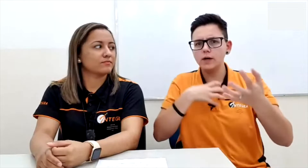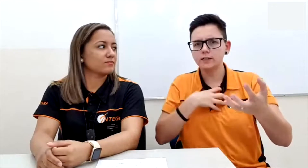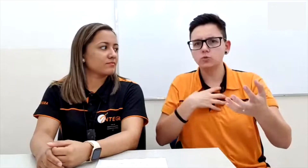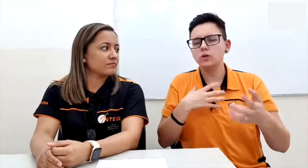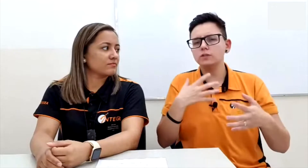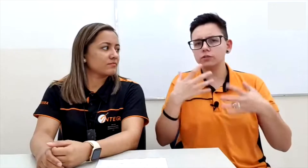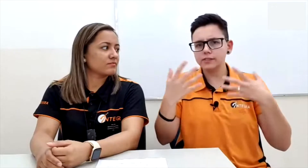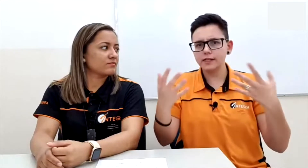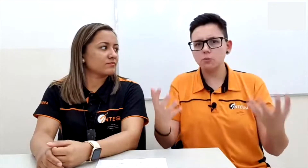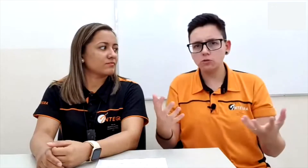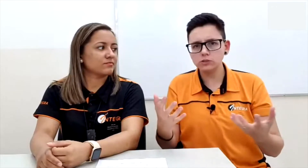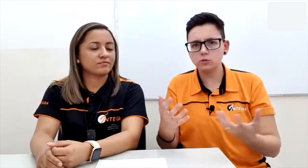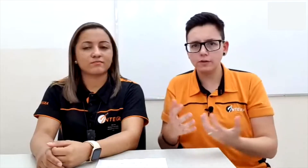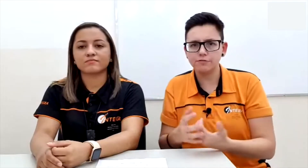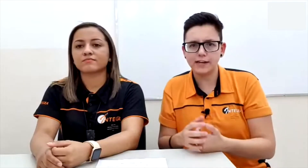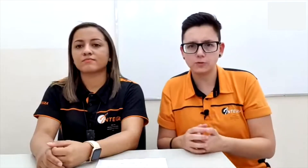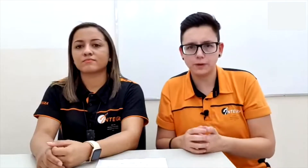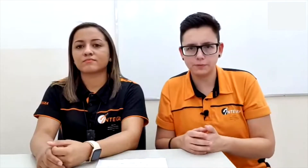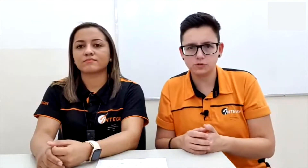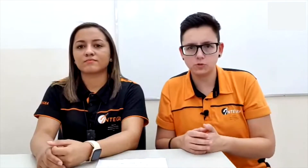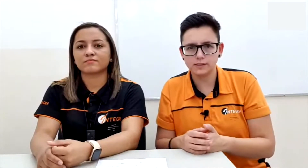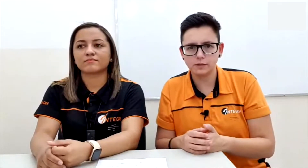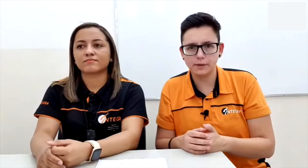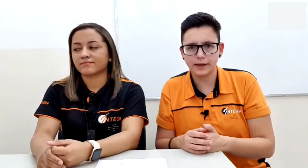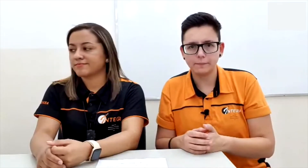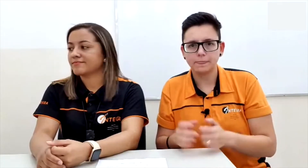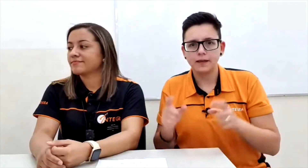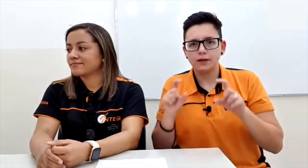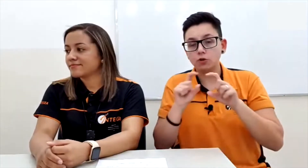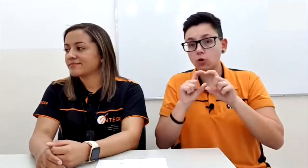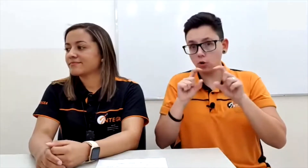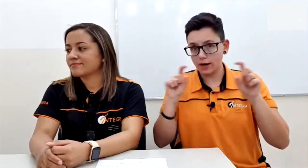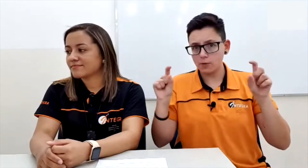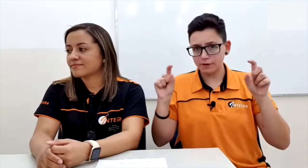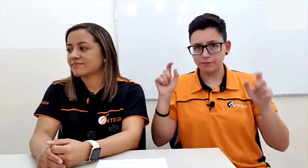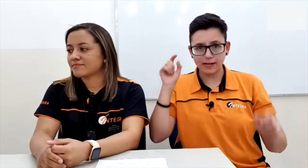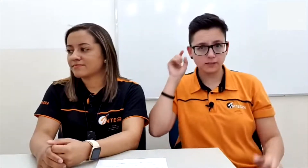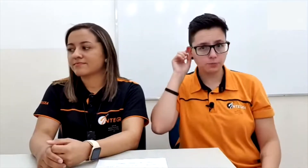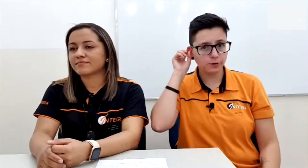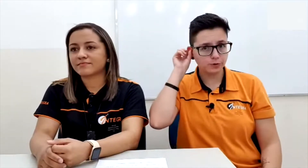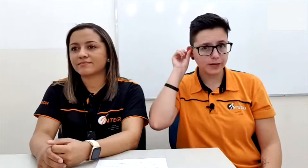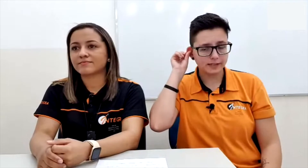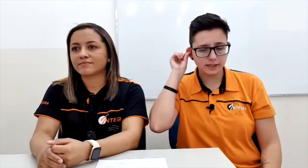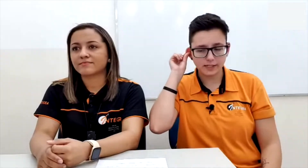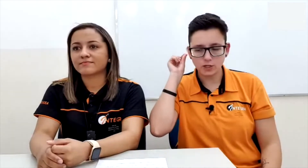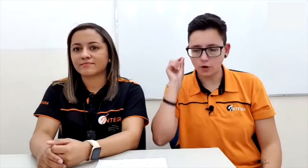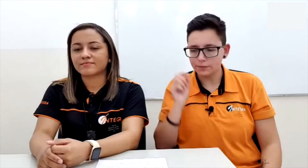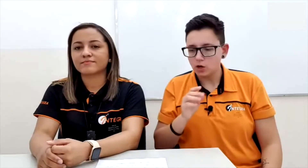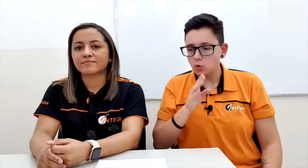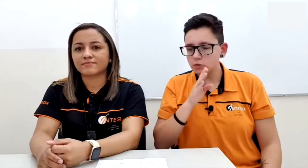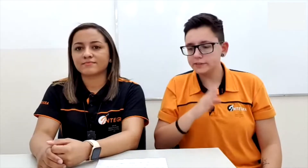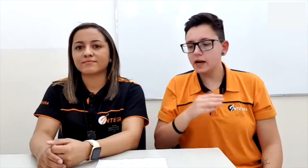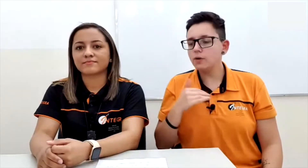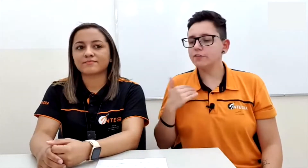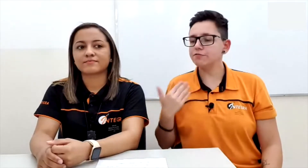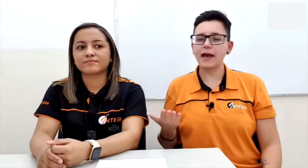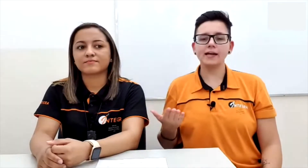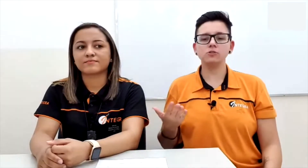quando? Quando você demonstra um afeto para a pessoa também. Vou colocar uma frase em português aqui, ó. O teu afeto